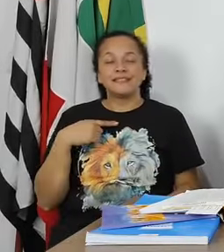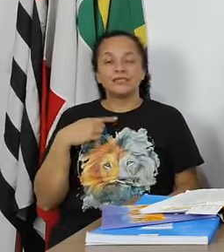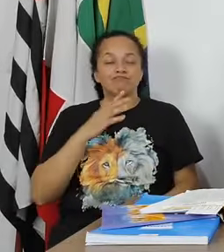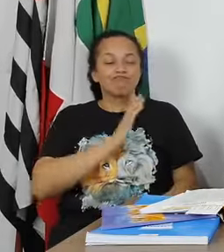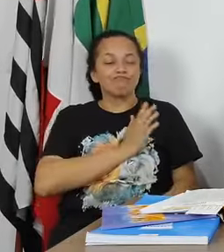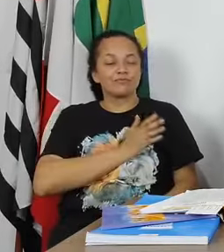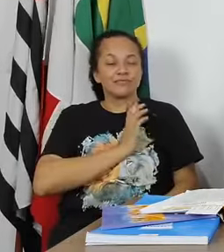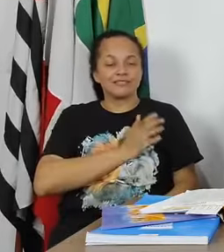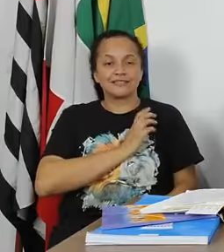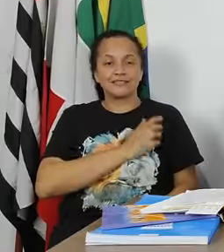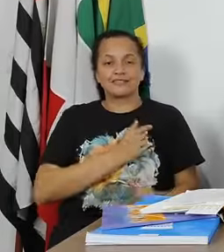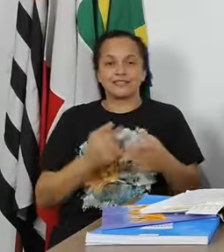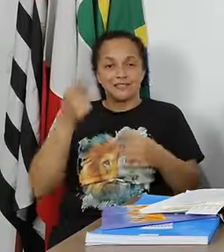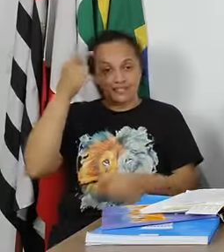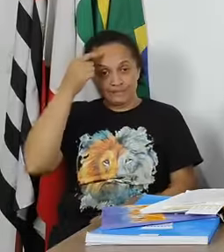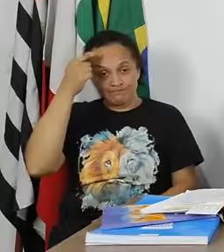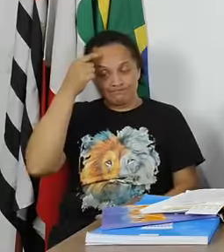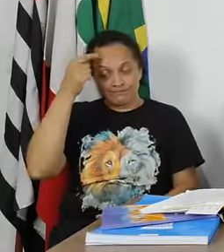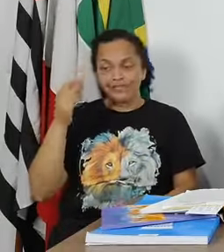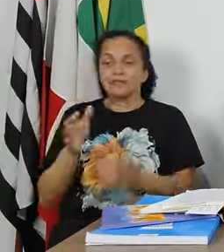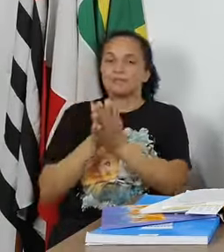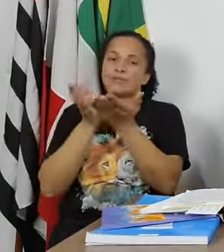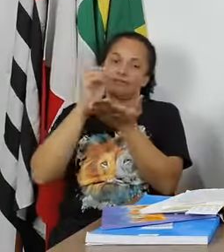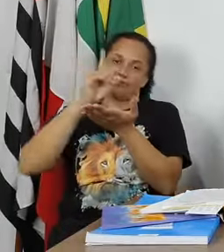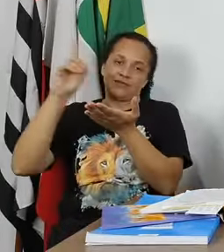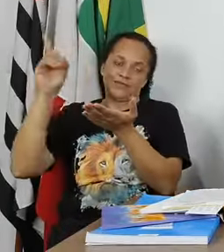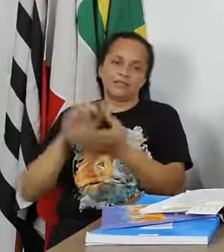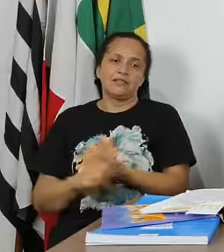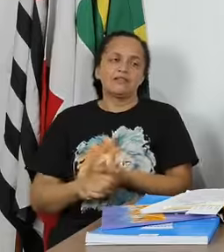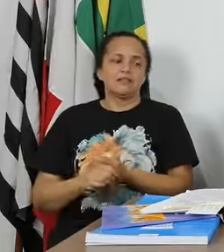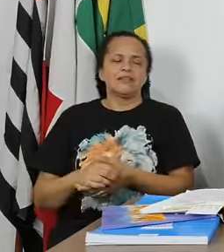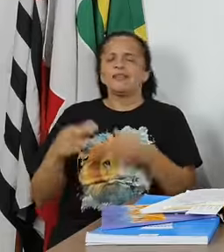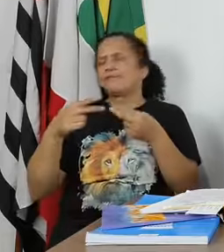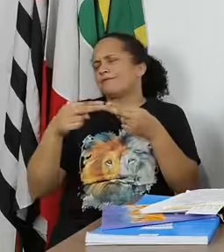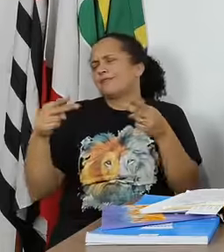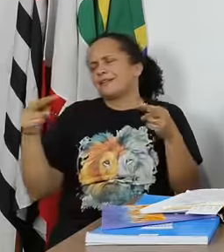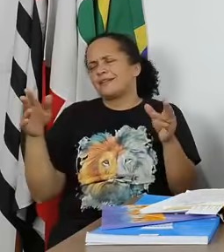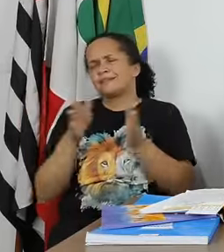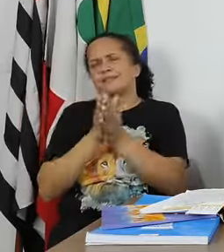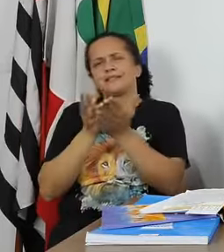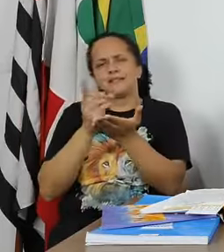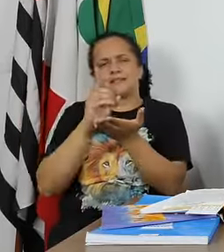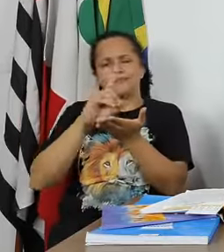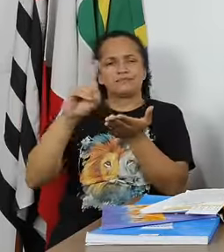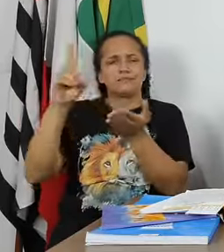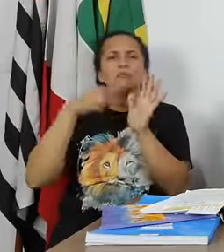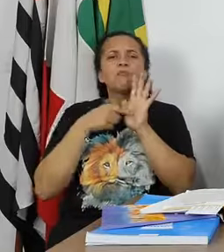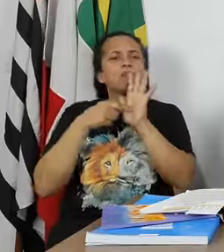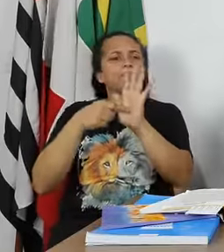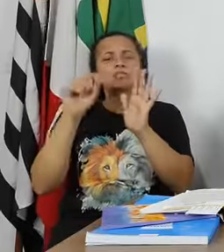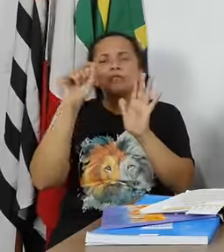E tão importante quanto isso, que várias outras passagens nos mostram isso. Né? A nossa mente, o que nós devemos, como agir,